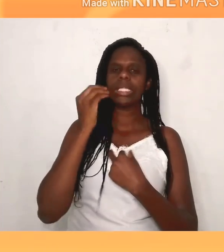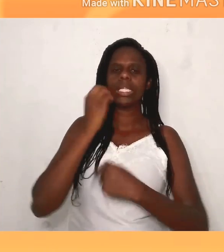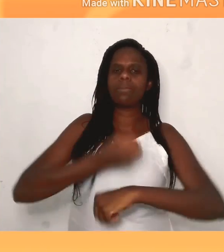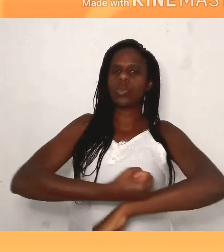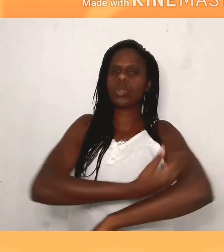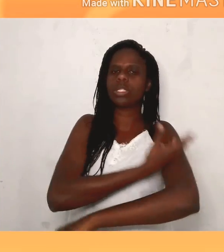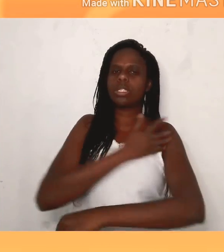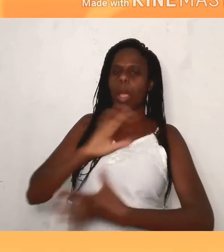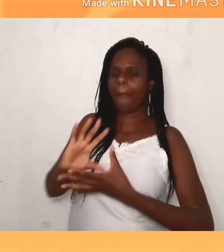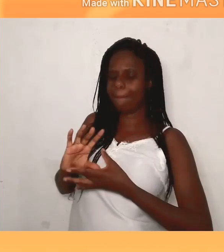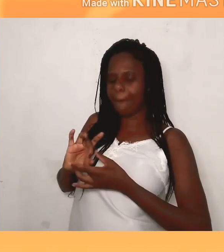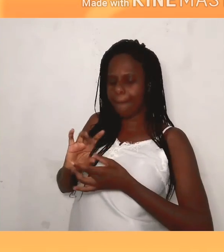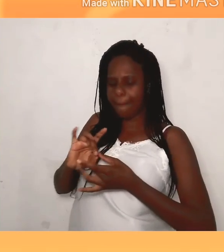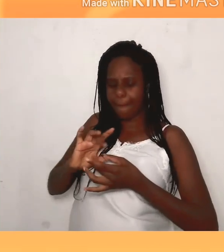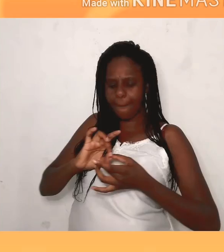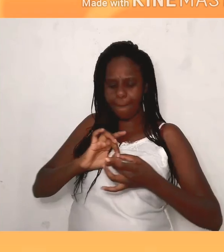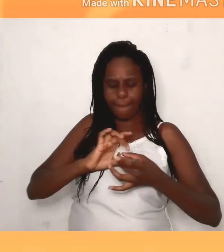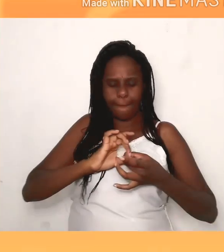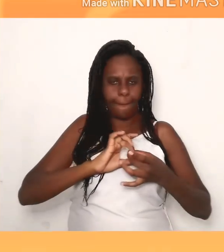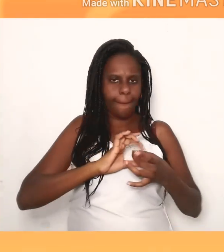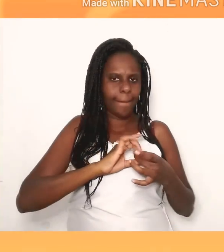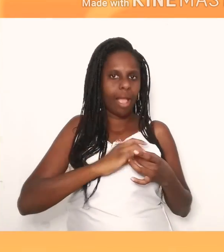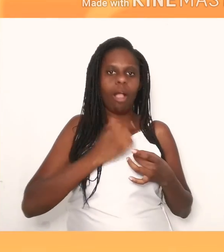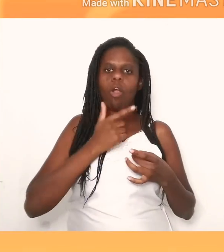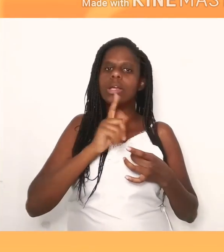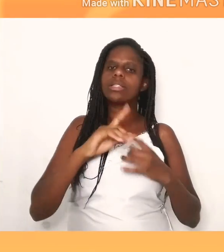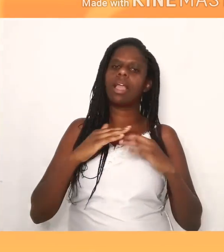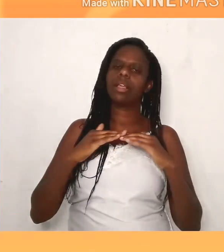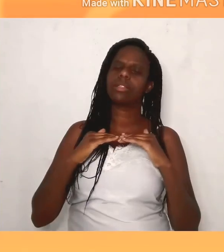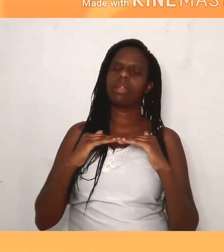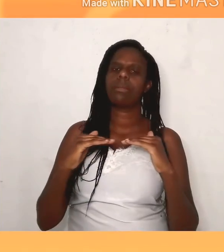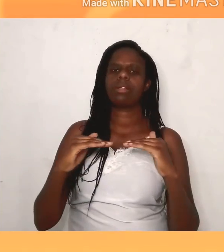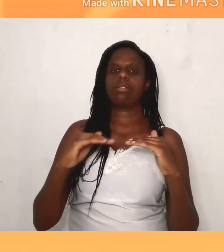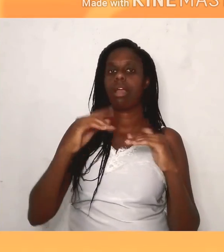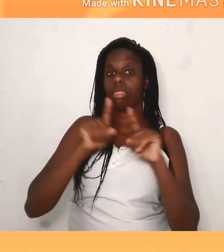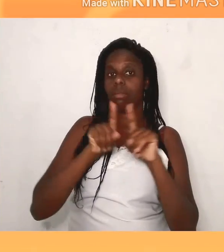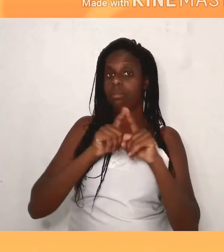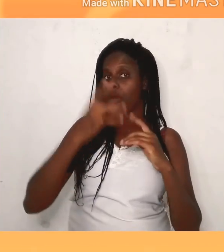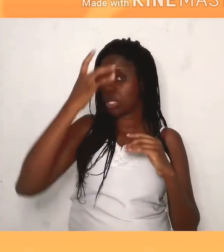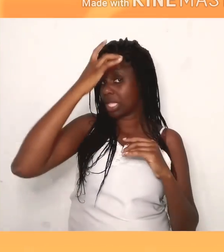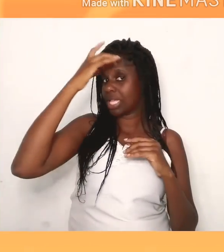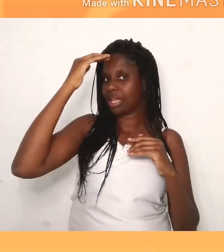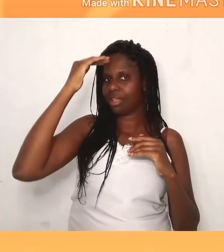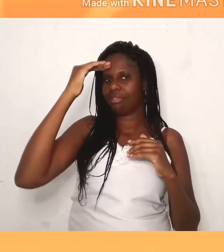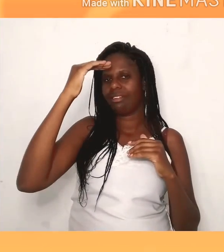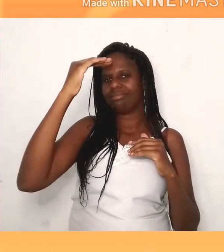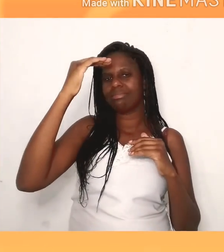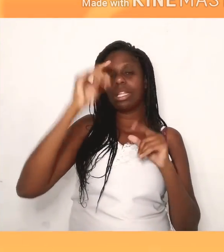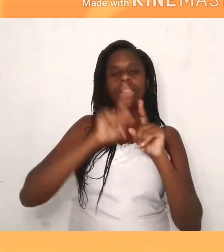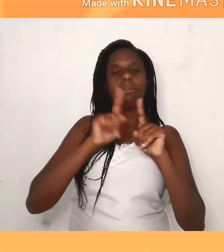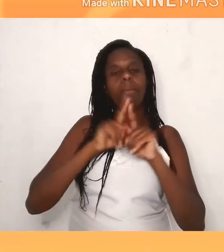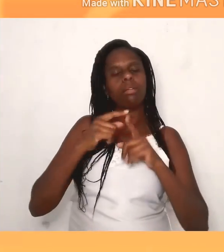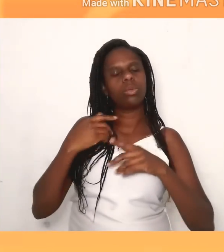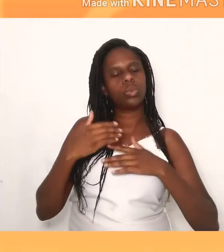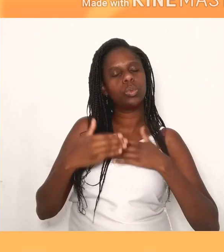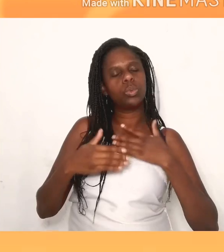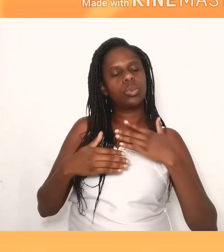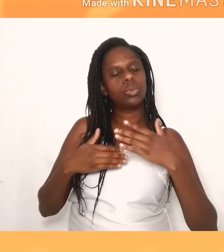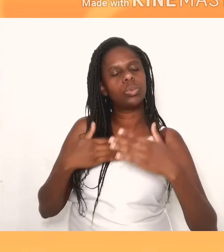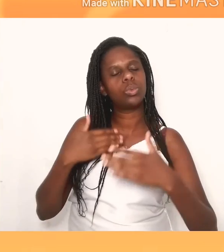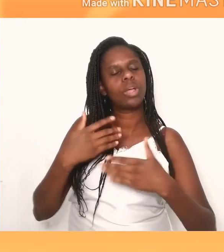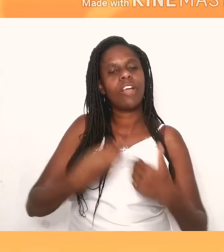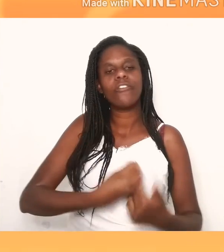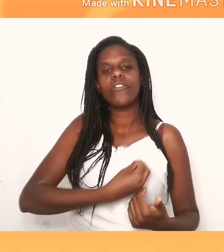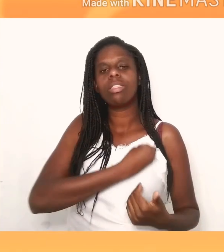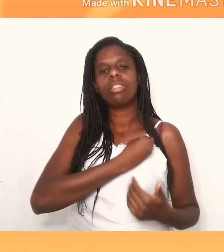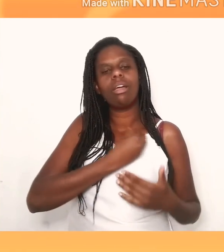né? Integrar as emoções dele, poder ter essa estabilidade da consciência, mais do que isso ainda, ter uma